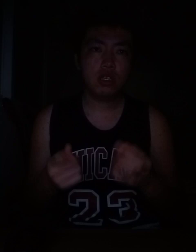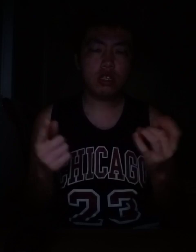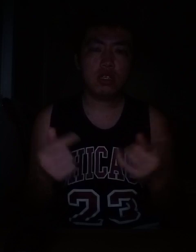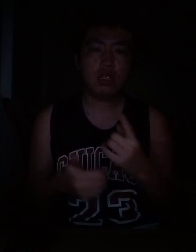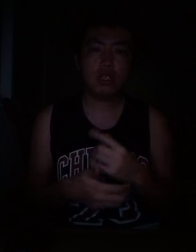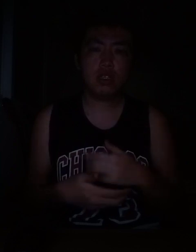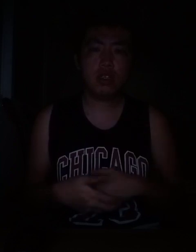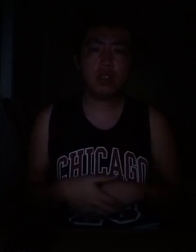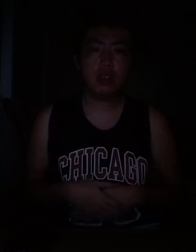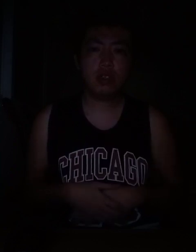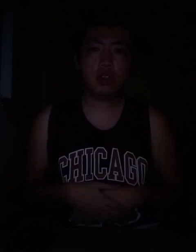계획입니다.